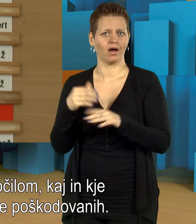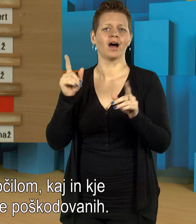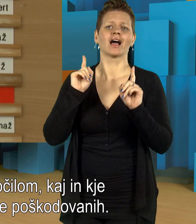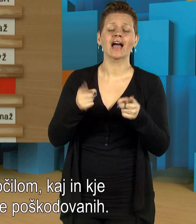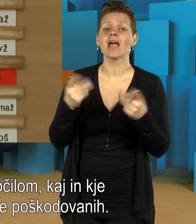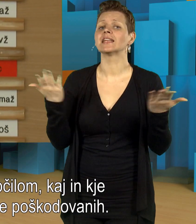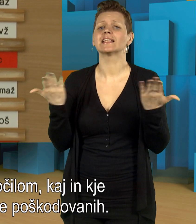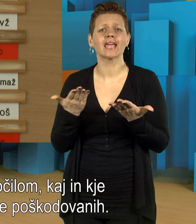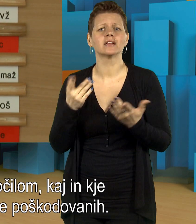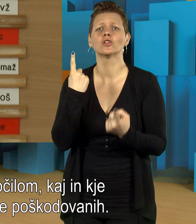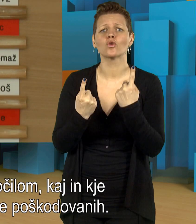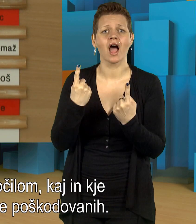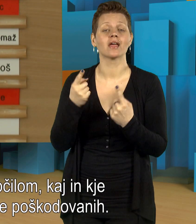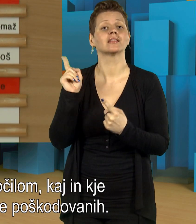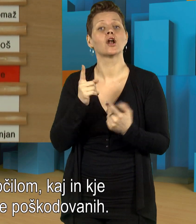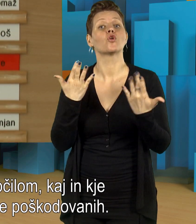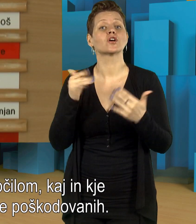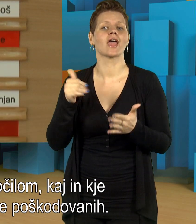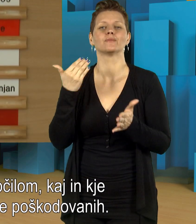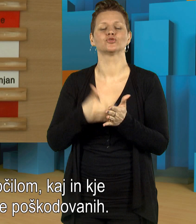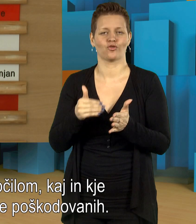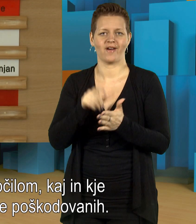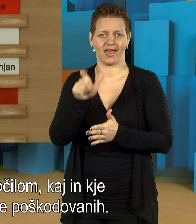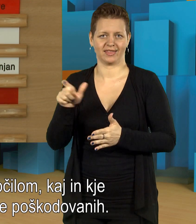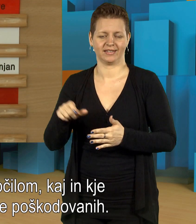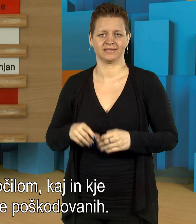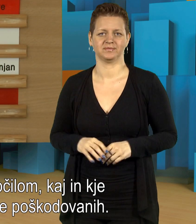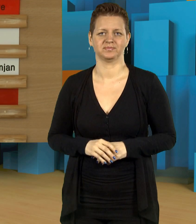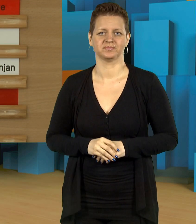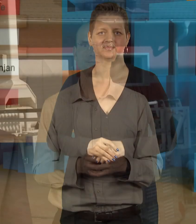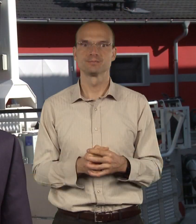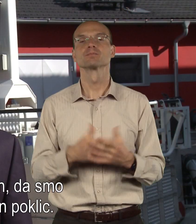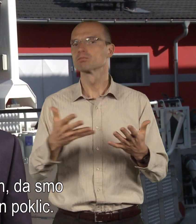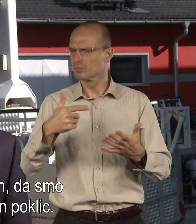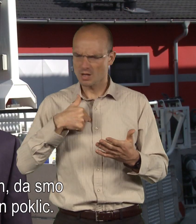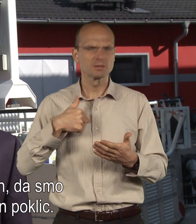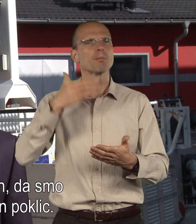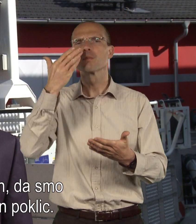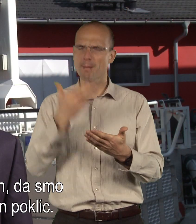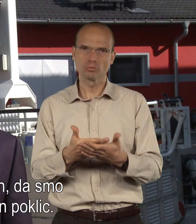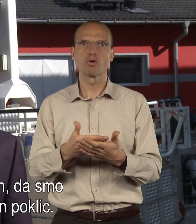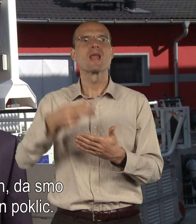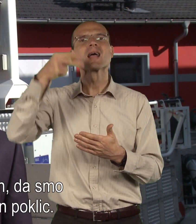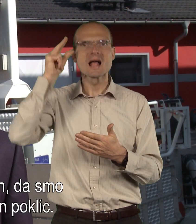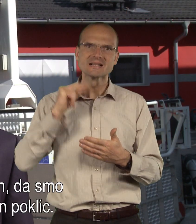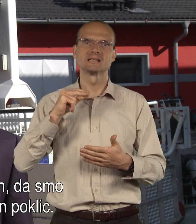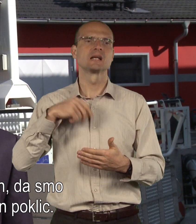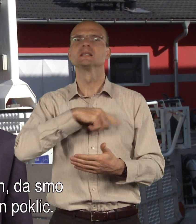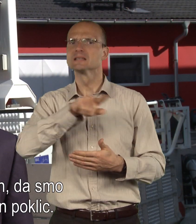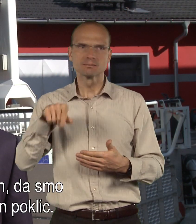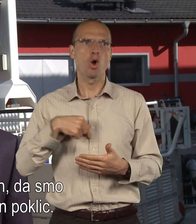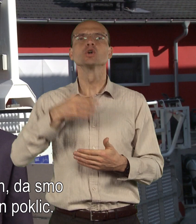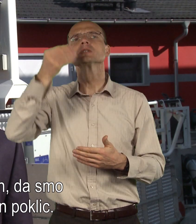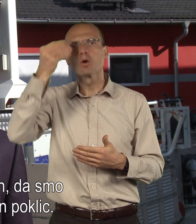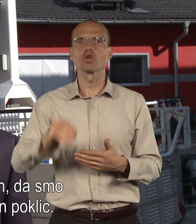s poročilom, kaj in kje se dogaja ter koliko je poškodovanih. Sem prepričan, da gasilci smo